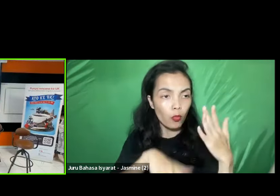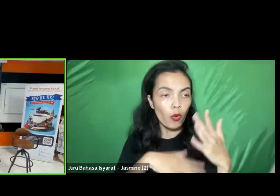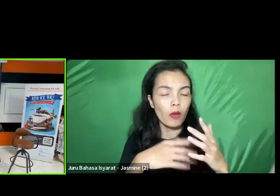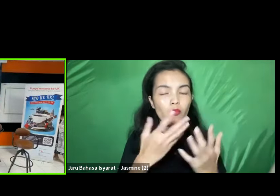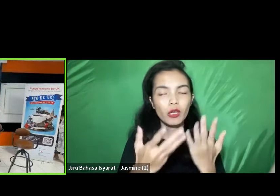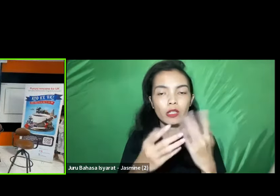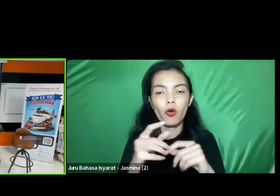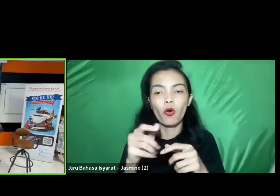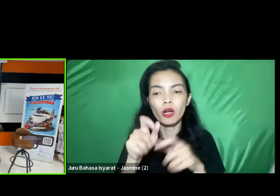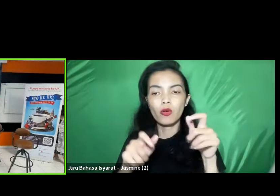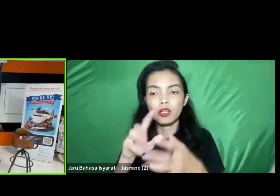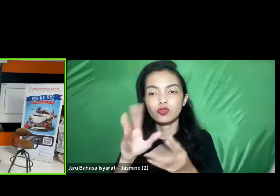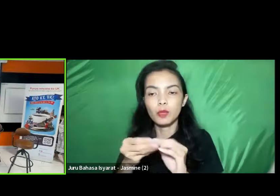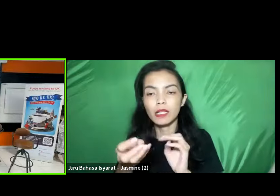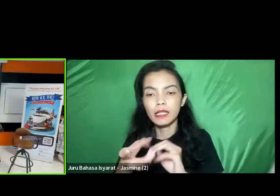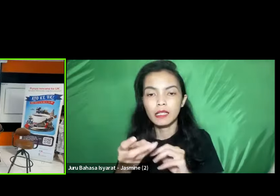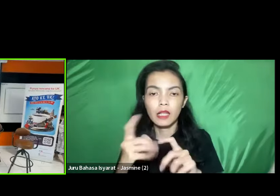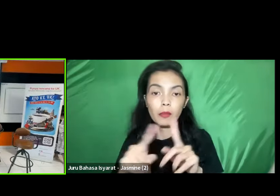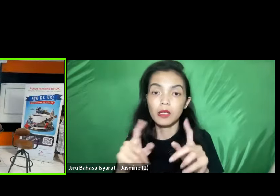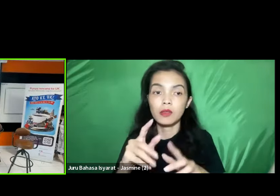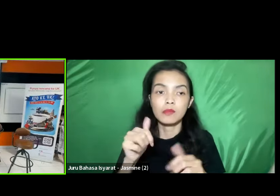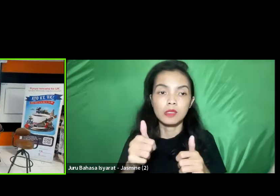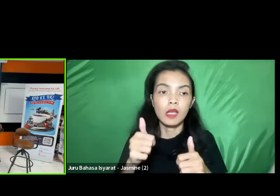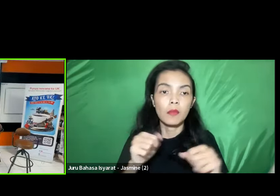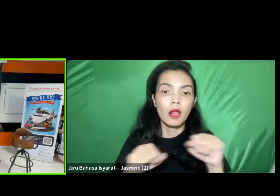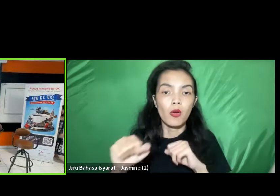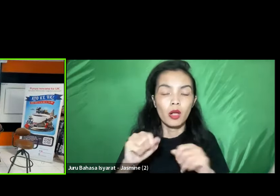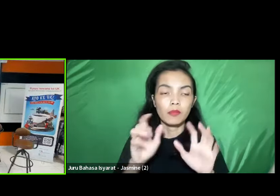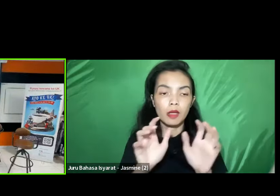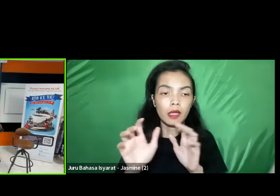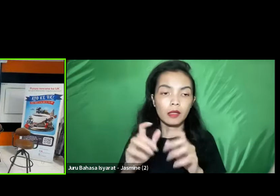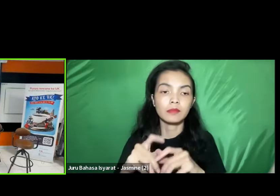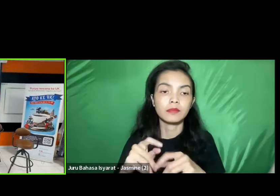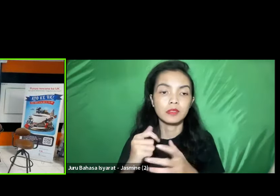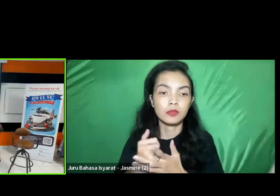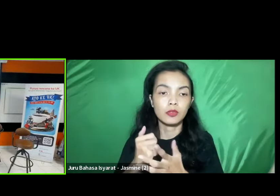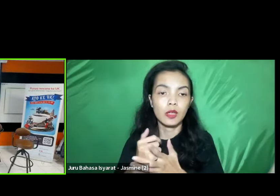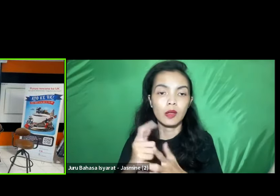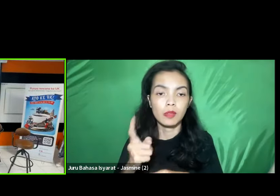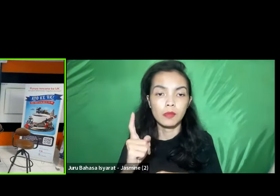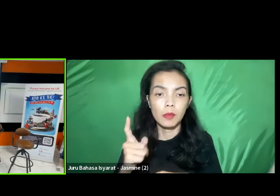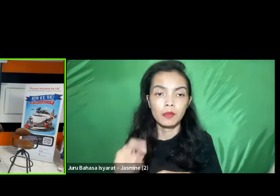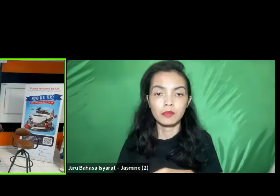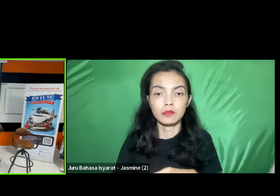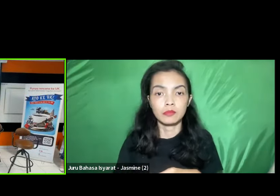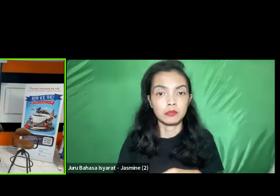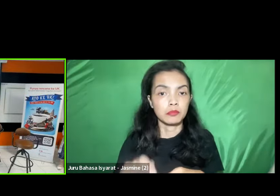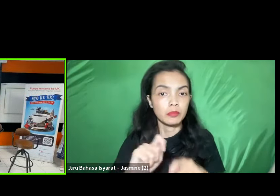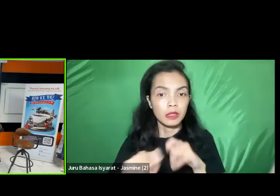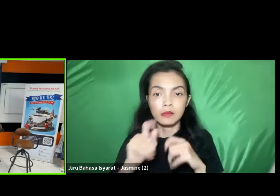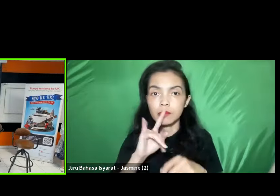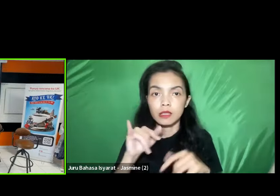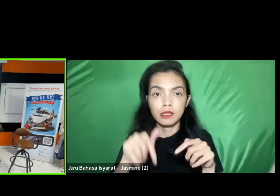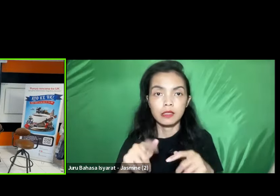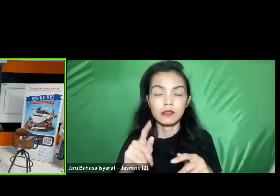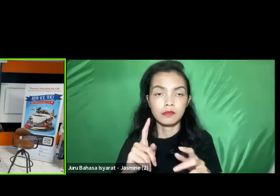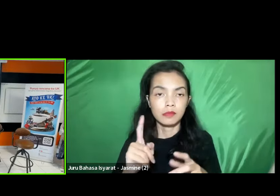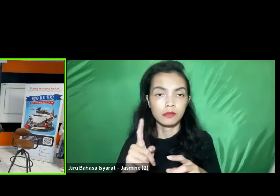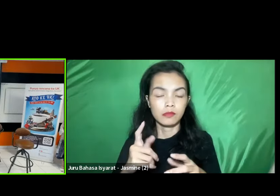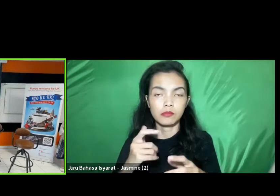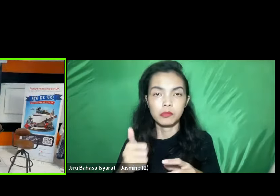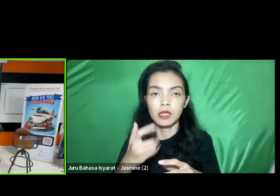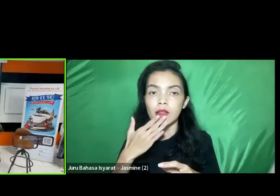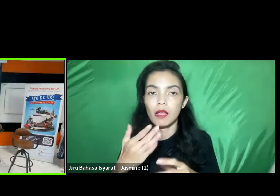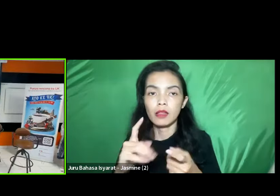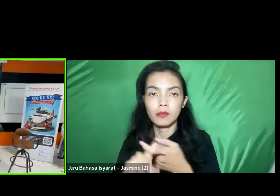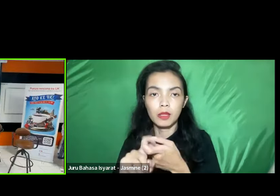Kenapa sih kita pengin ngumpulinnya offline ya karena teman-teman B bisa Vibe check sendiri sama teman-temannya karena setiap kali ee saya ketemu dengan alumni-alumni shifening itu